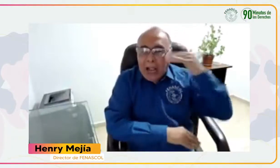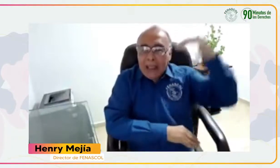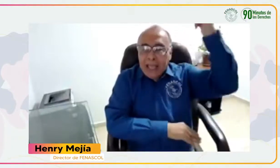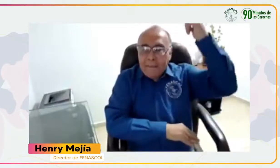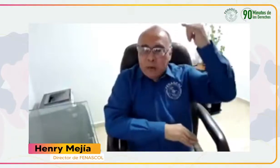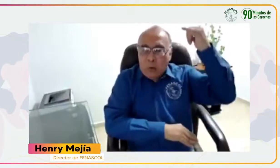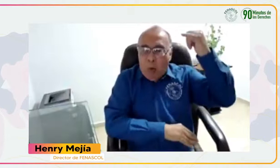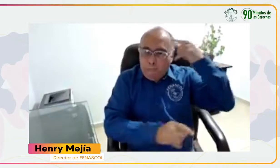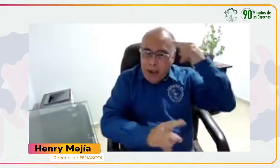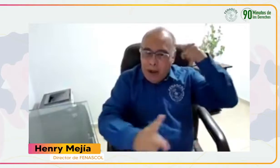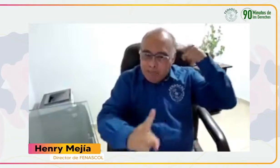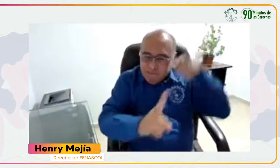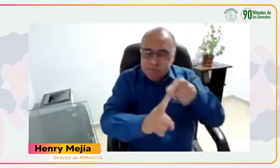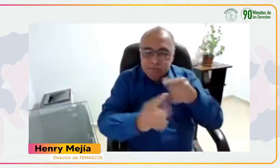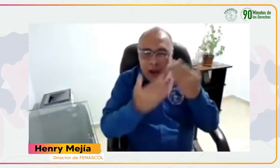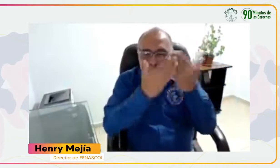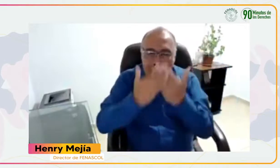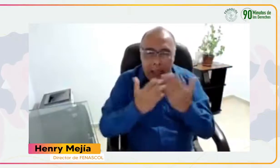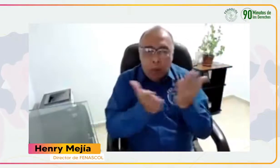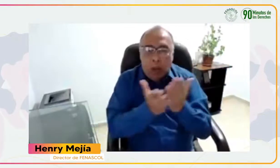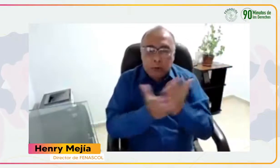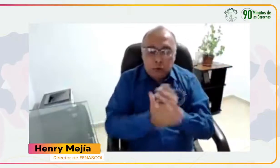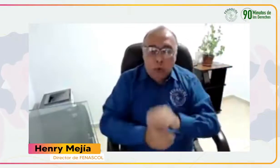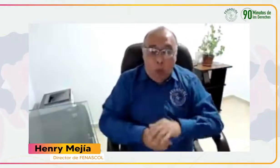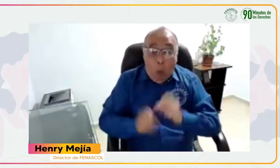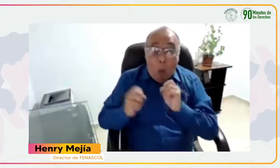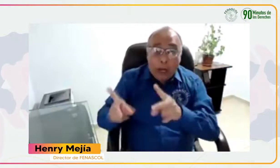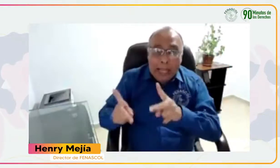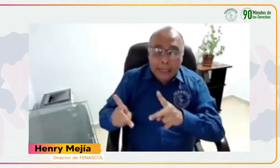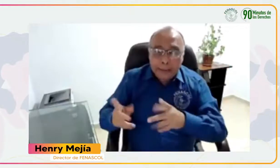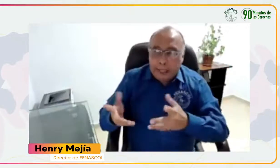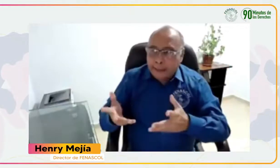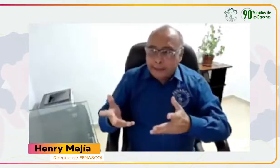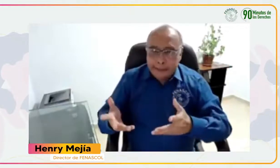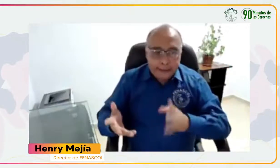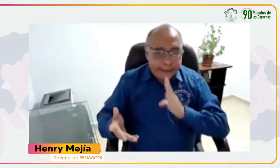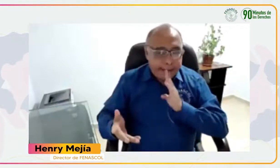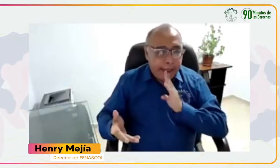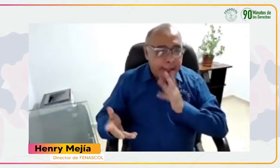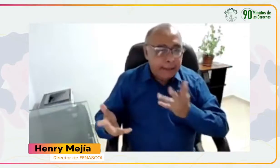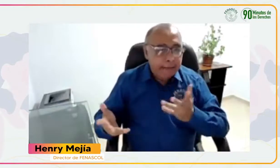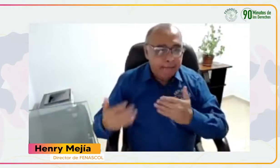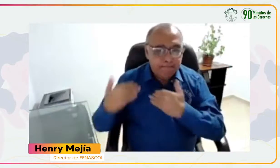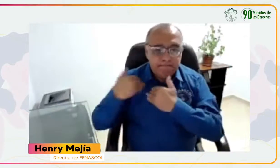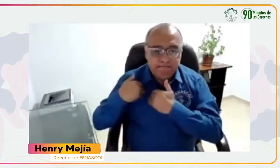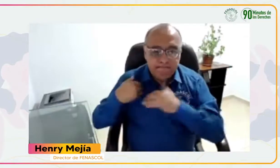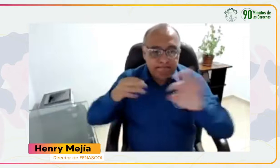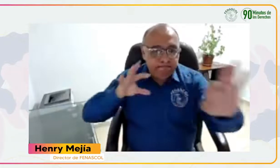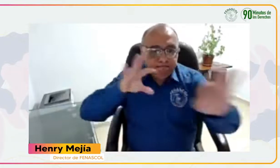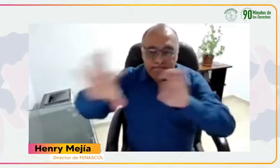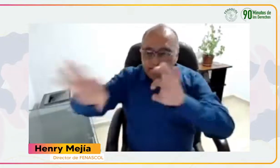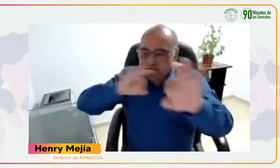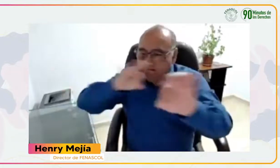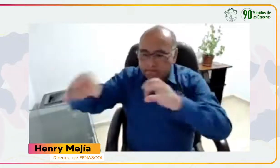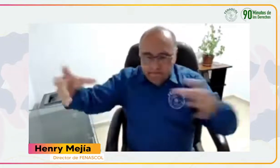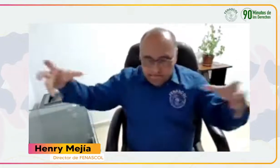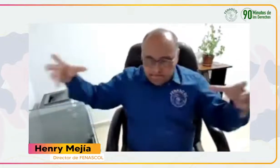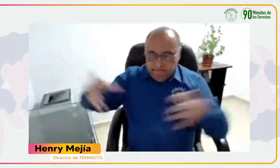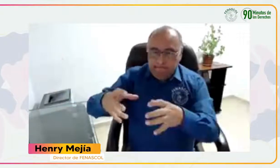una conferencia académica para la educación. Y pensábamos, bueno, ¿cómo hacer de pronto